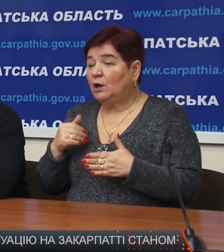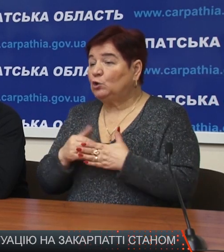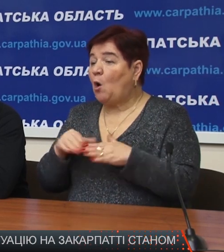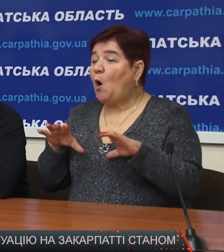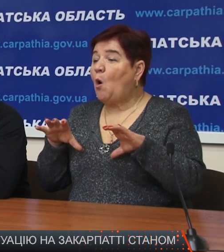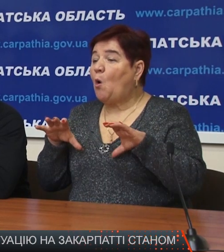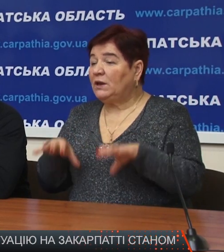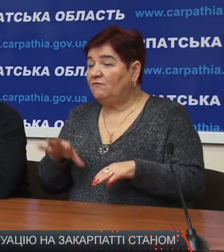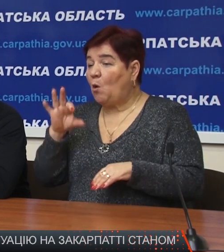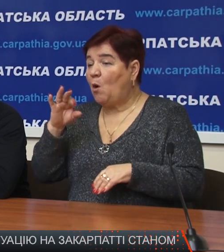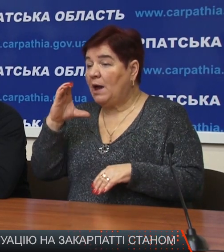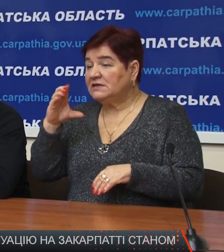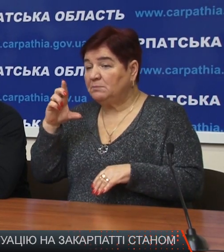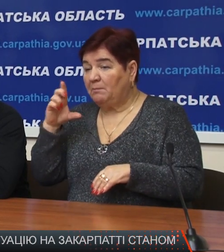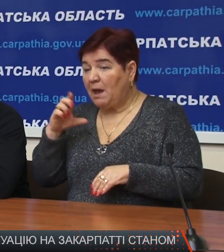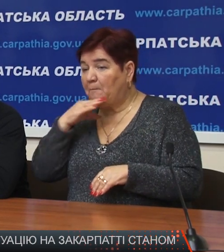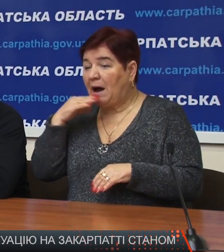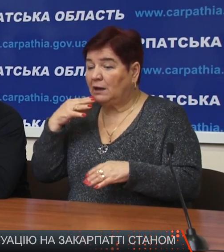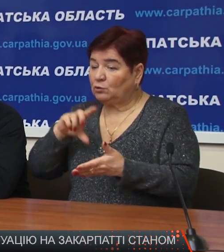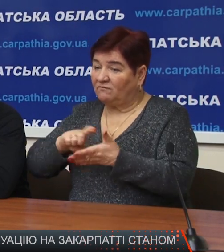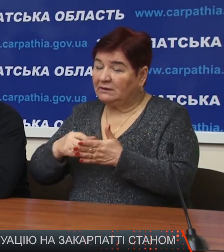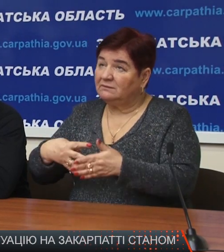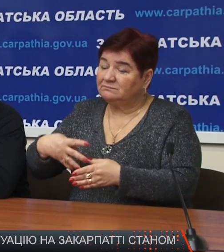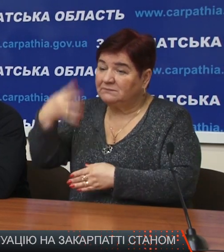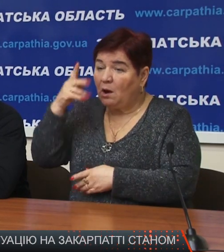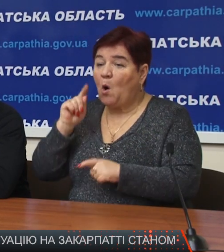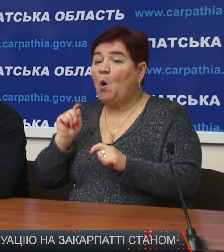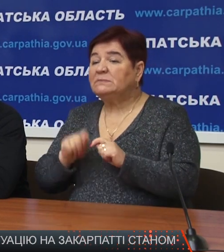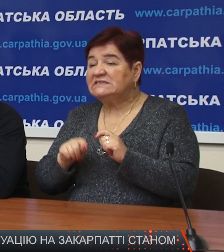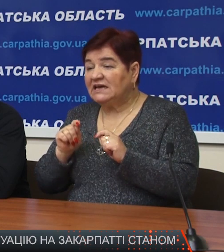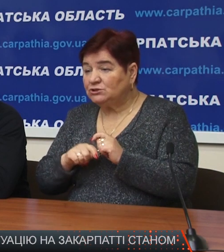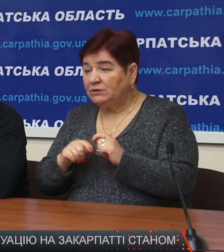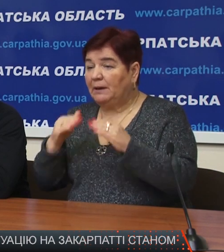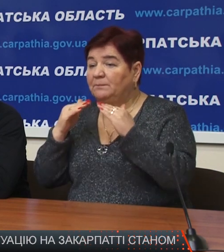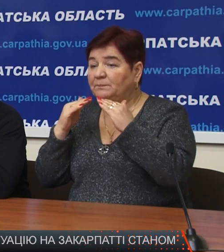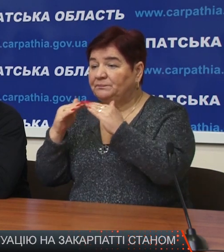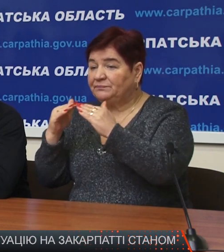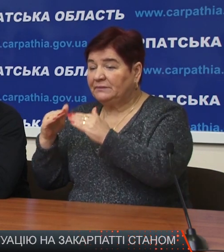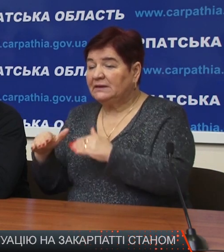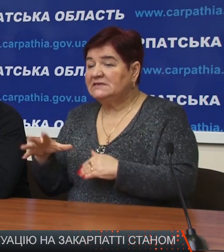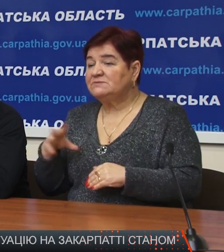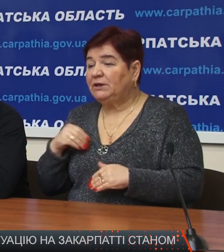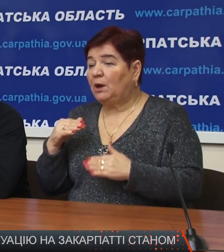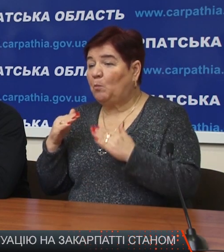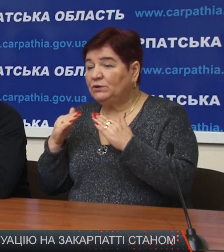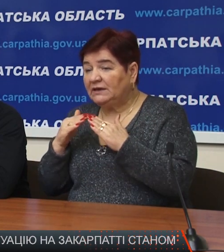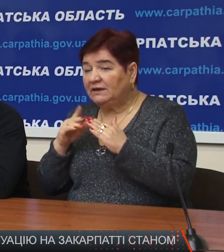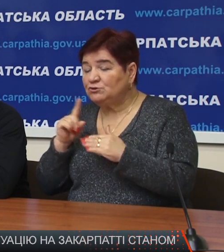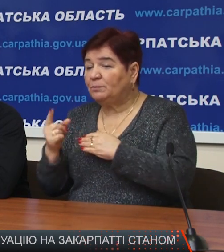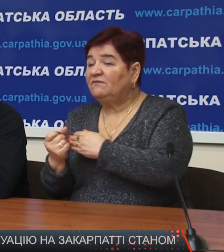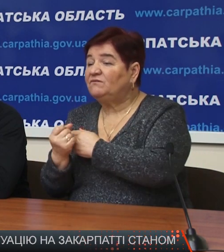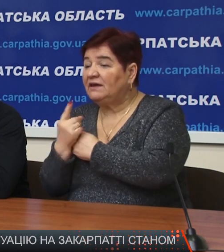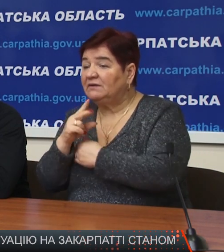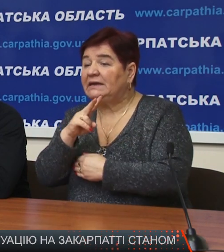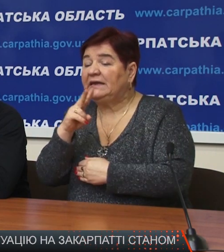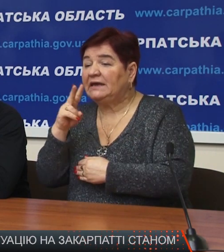до управителів багатоквартирних будинків. Будь ласка, обстежуйте покрівлі своїх будинків, щоб на виявлення